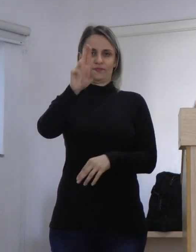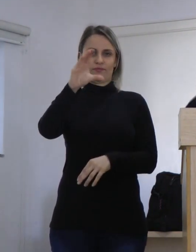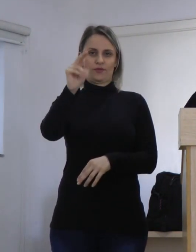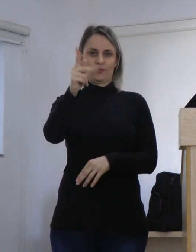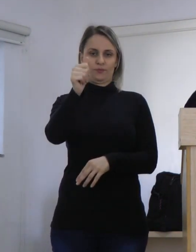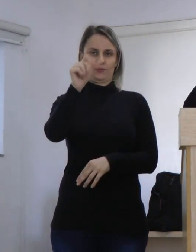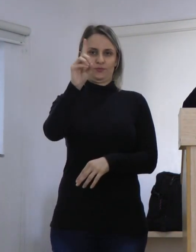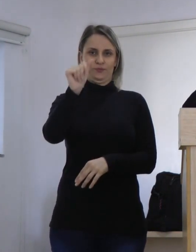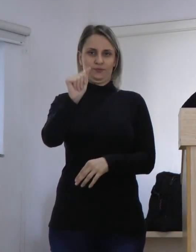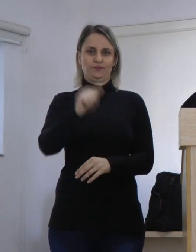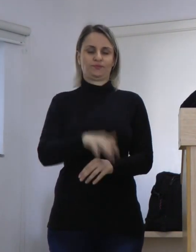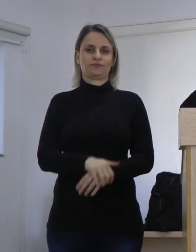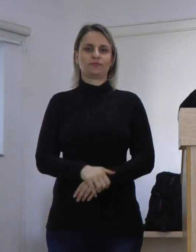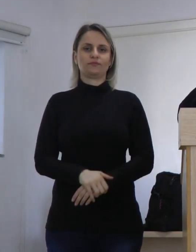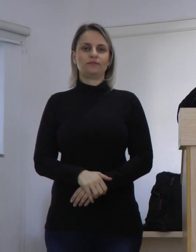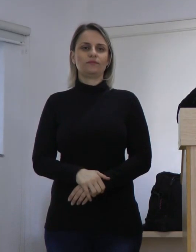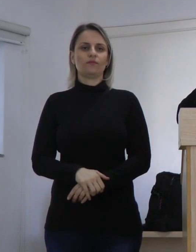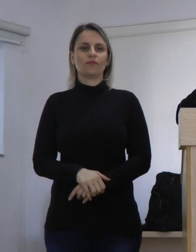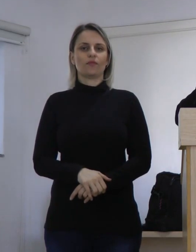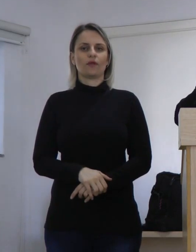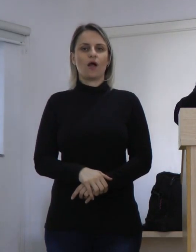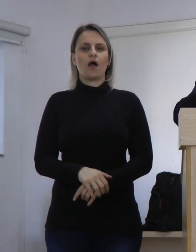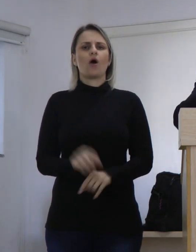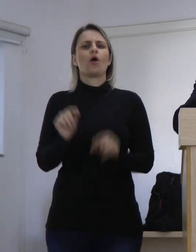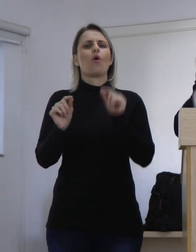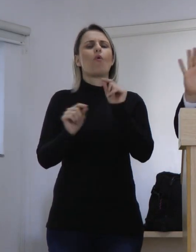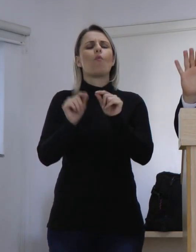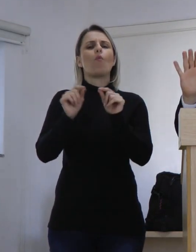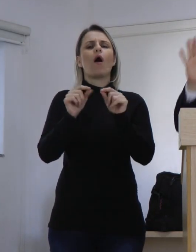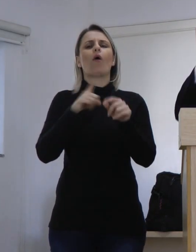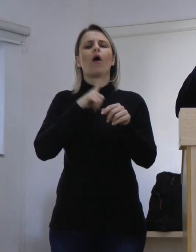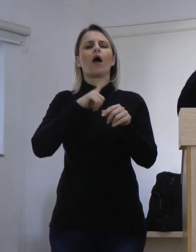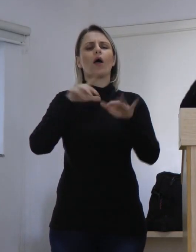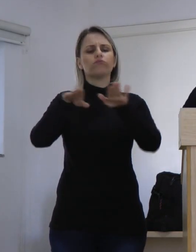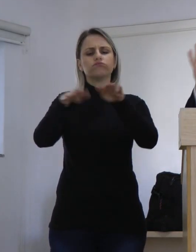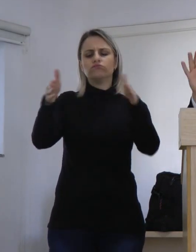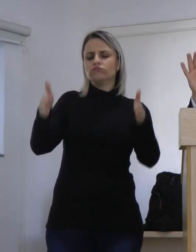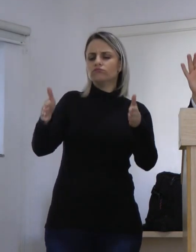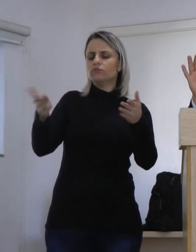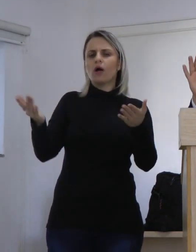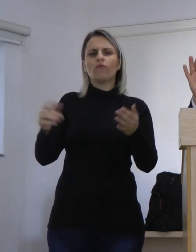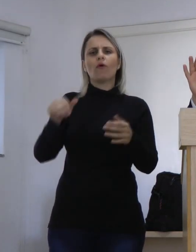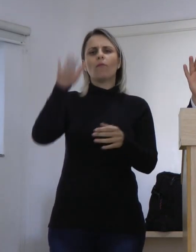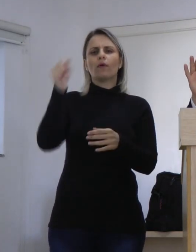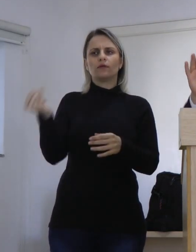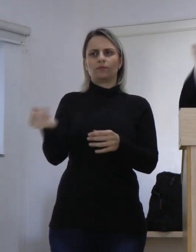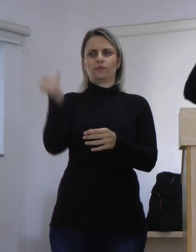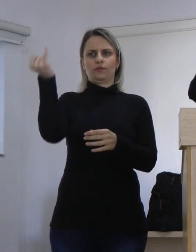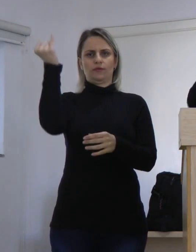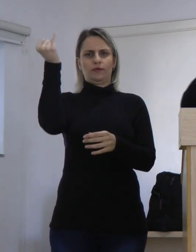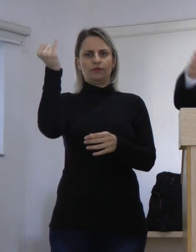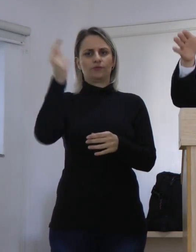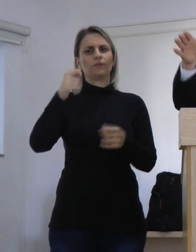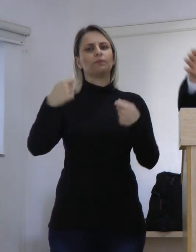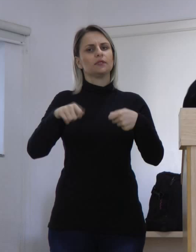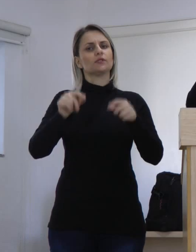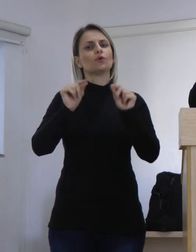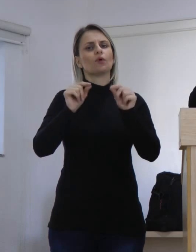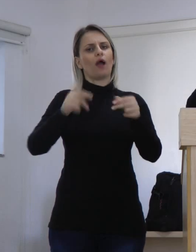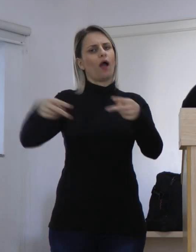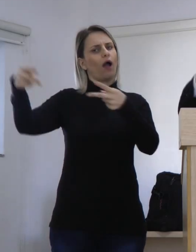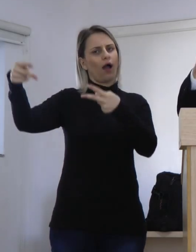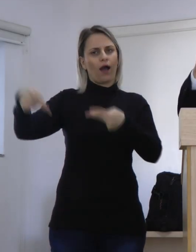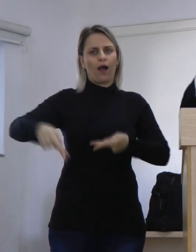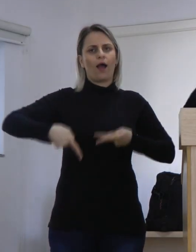E qual é o móvel mais importante que não pode faltar na casa de nenhum cearense? O móvel mais importante? Uma rede, que é para ele se balançar,